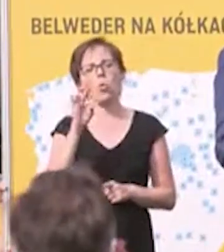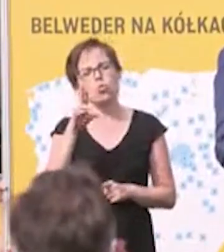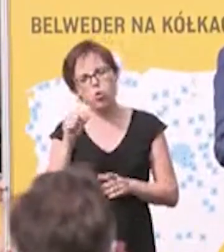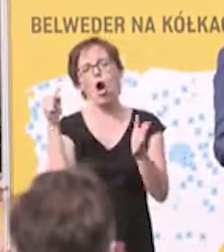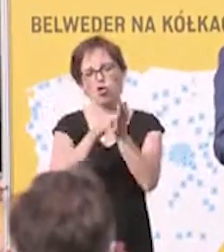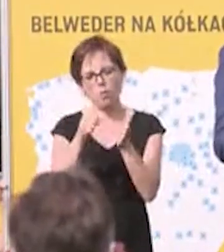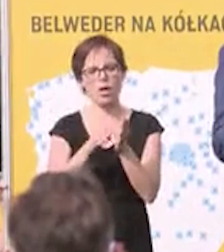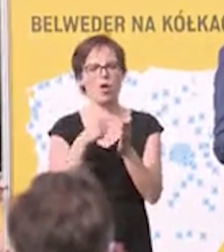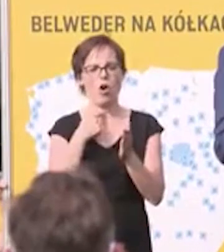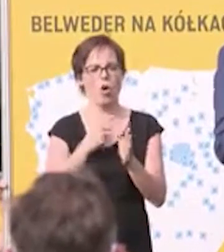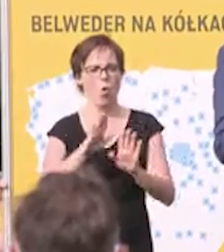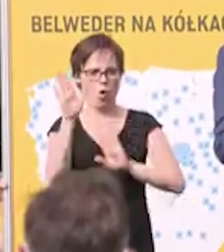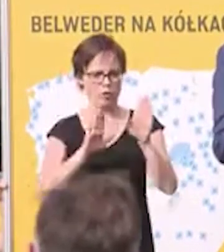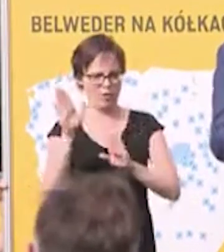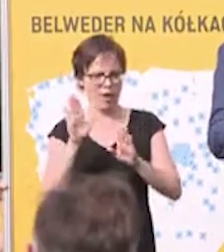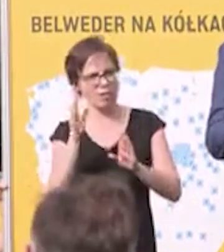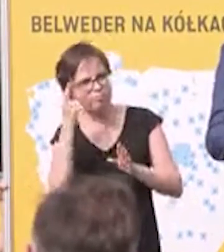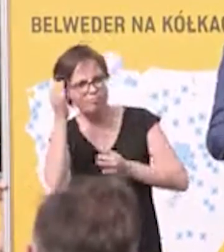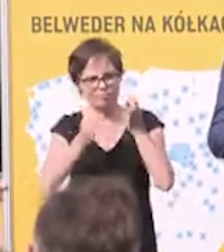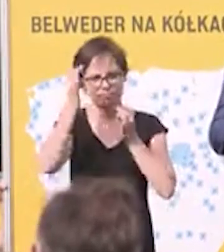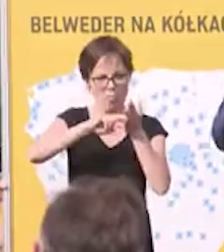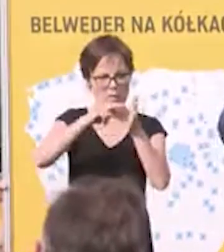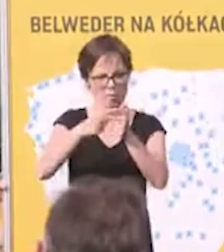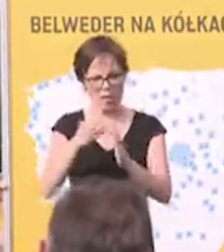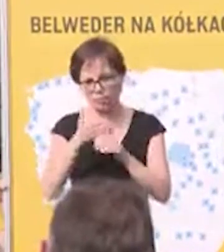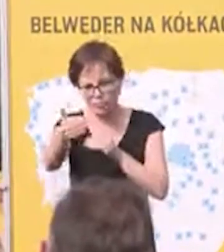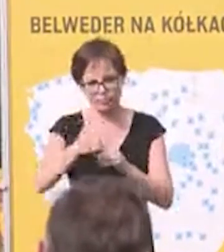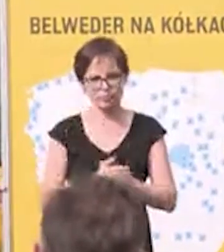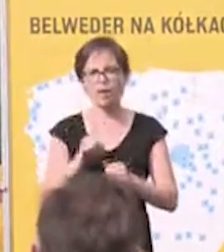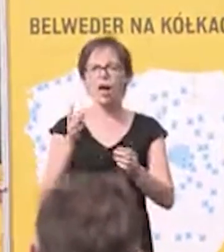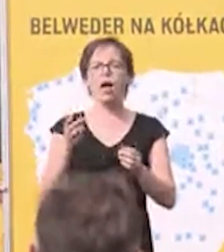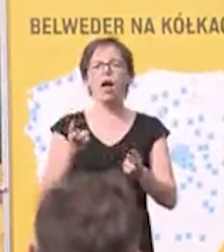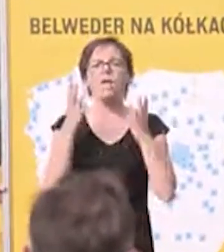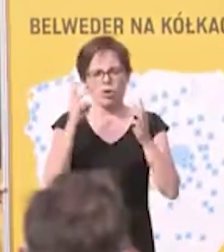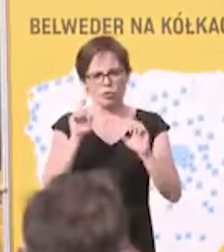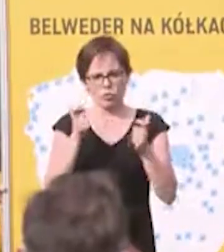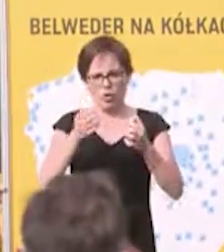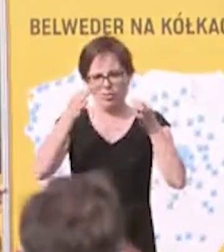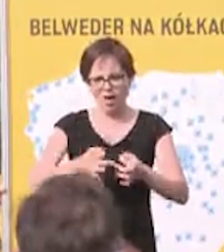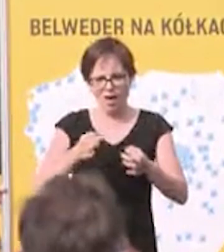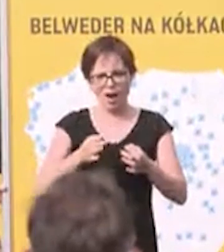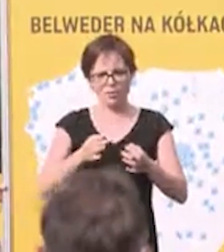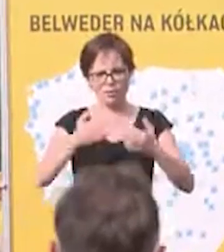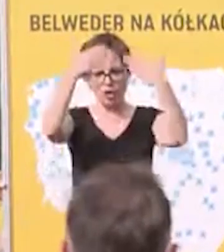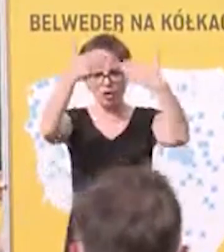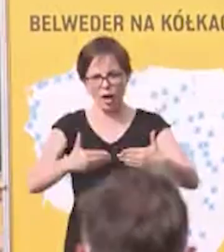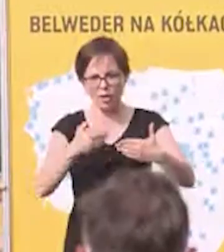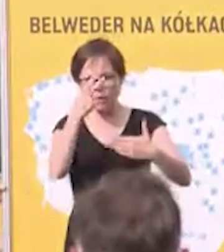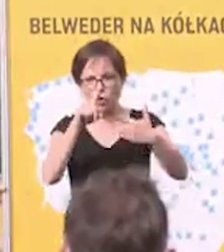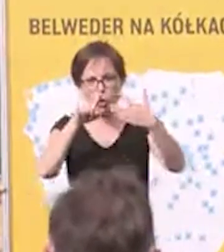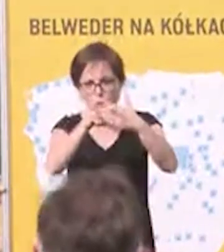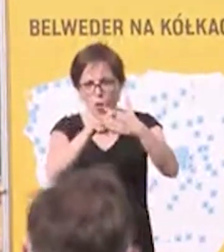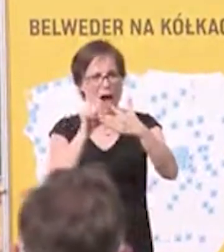strategiczne. To ważne, żebyśmy wreszcie w tej dziurze, znaczy w tej ścianie, w której jest ta dziura, zobaczyli